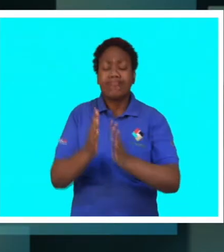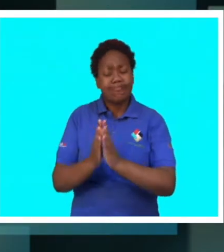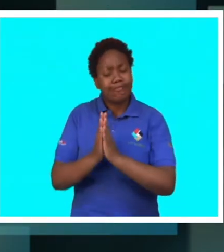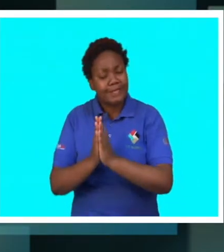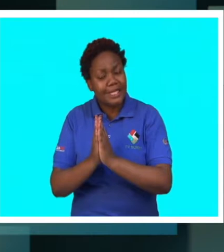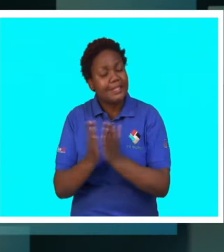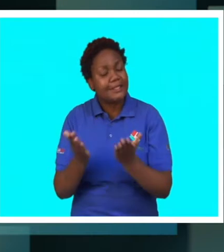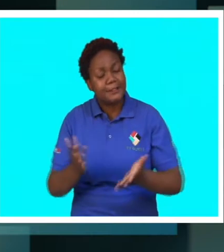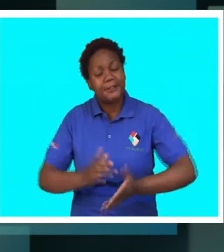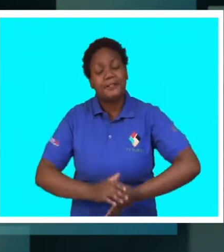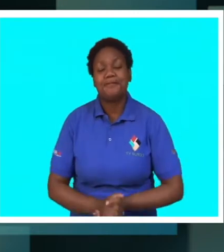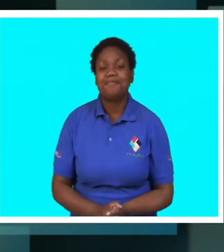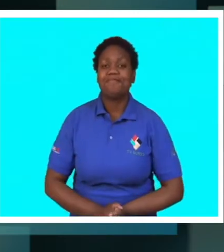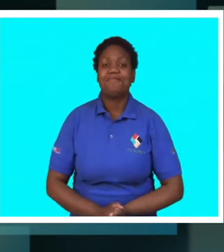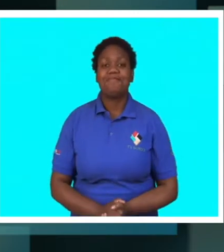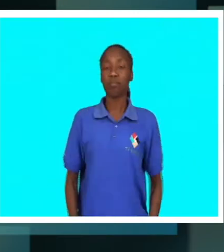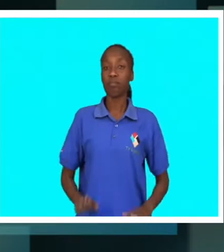efetiva.